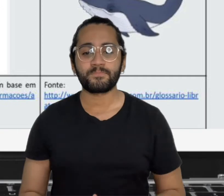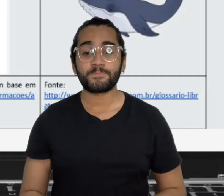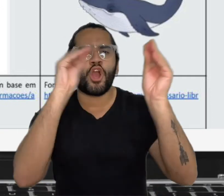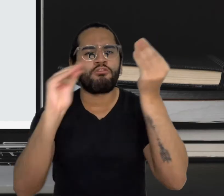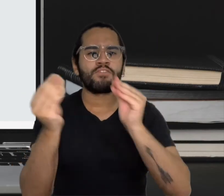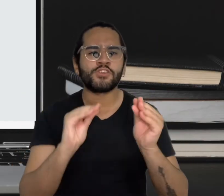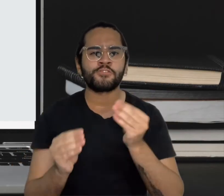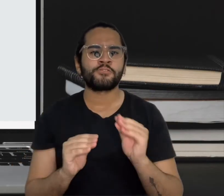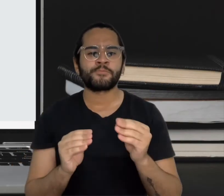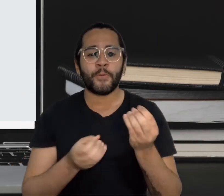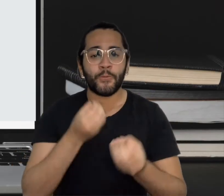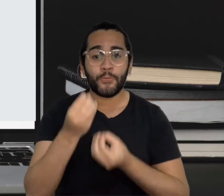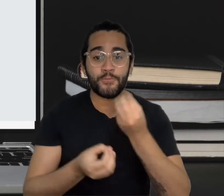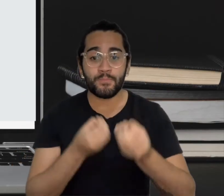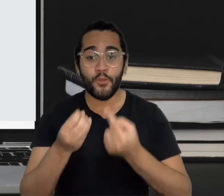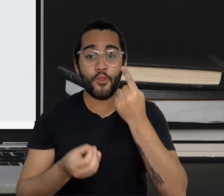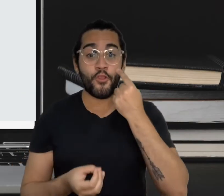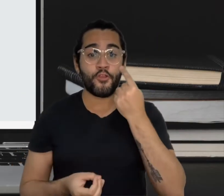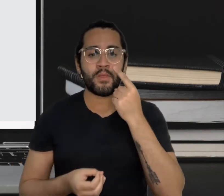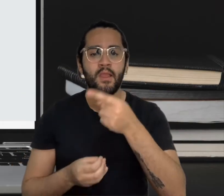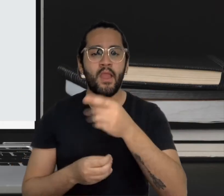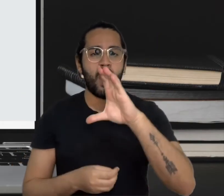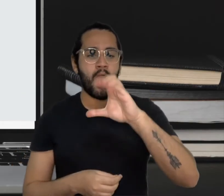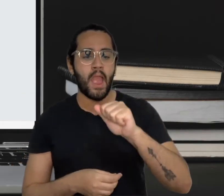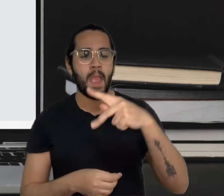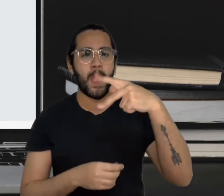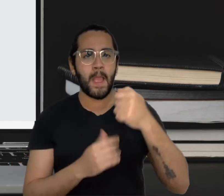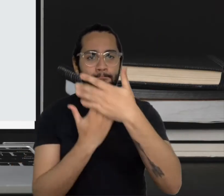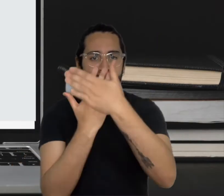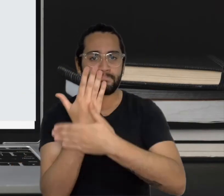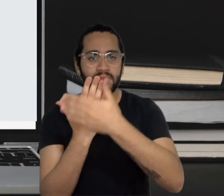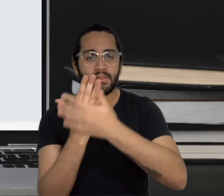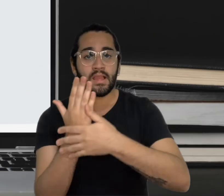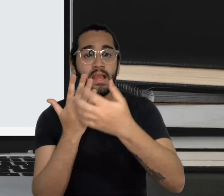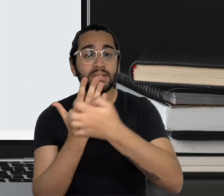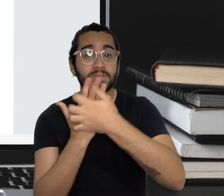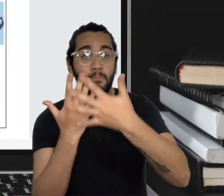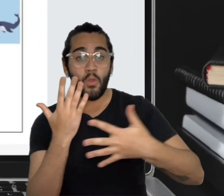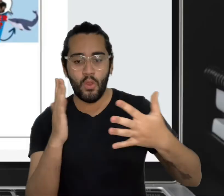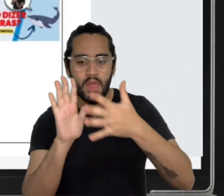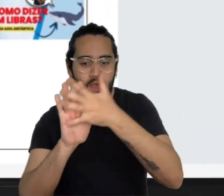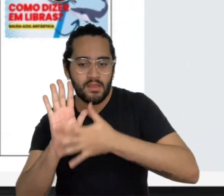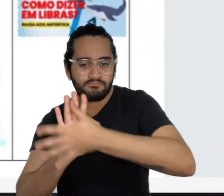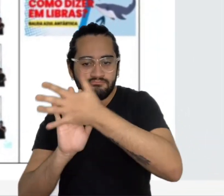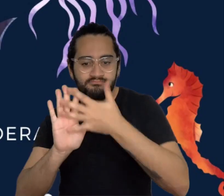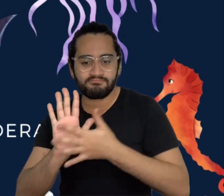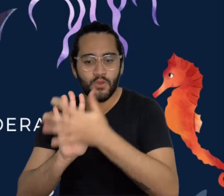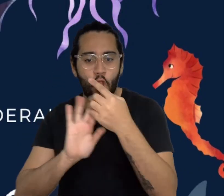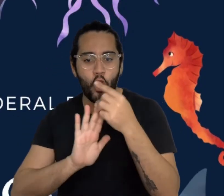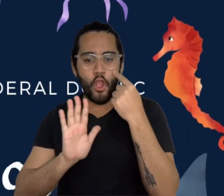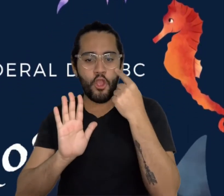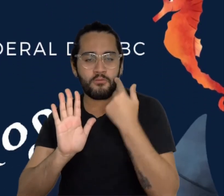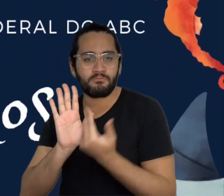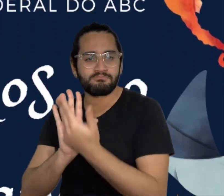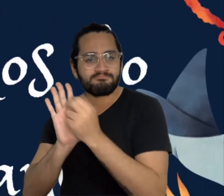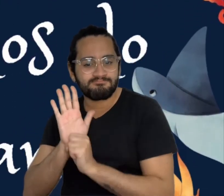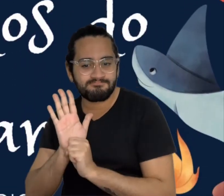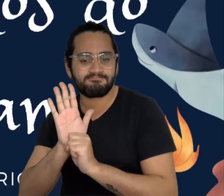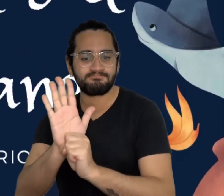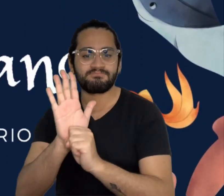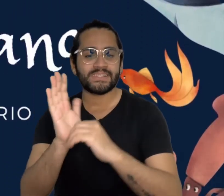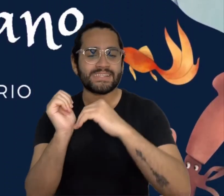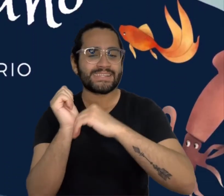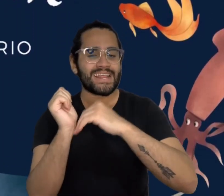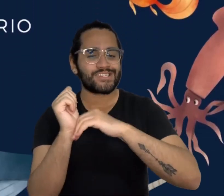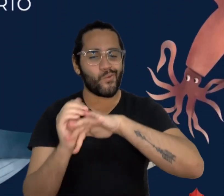fonte de cada um. Agora, nessa composição, temos a diagramação do e-book. É possível observar a capa do e-book, acompanhada do